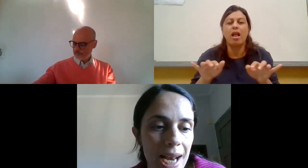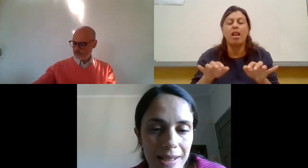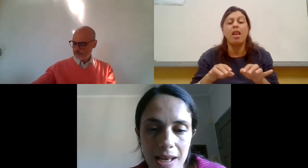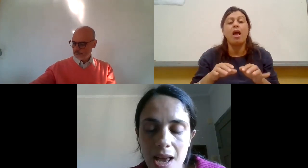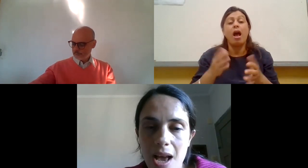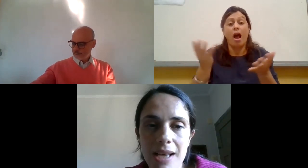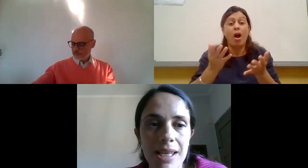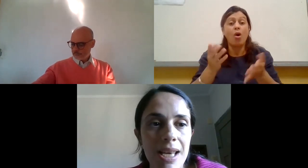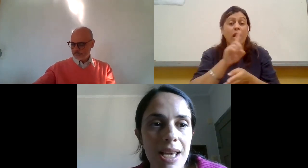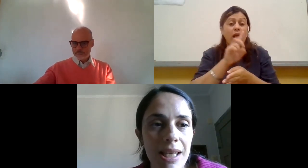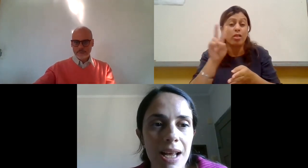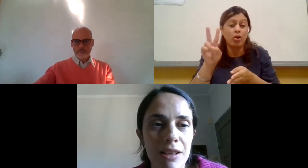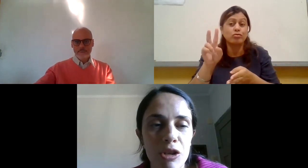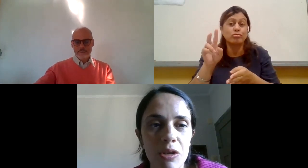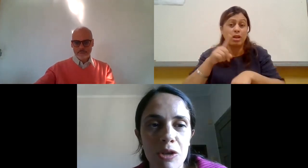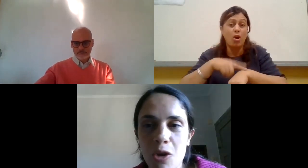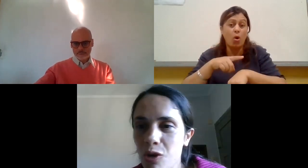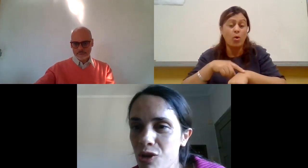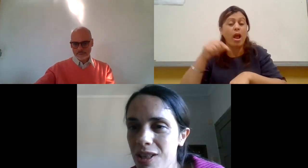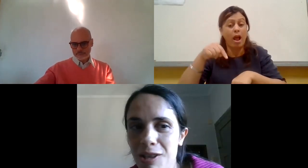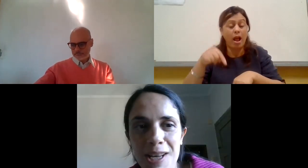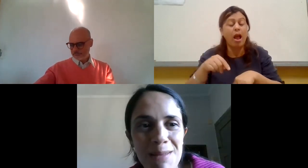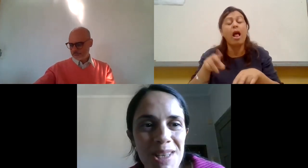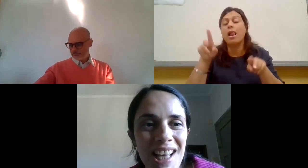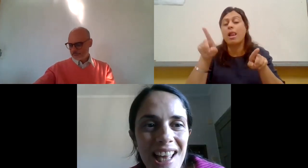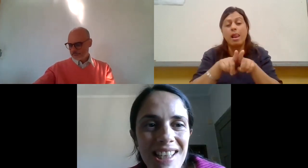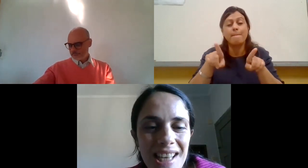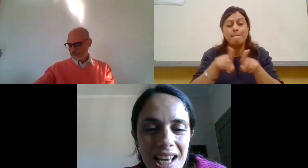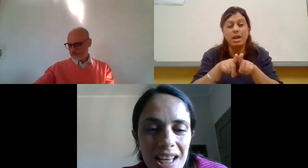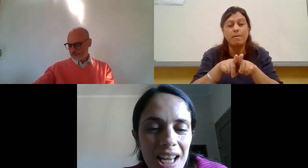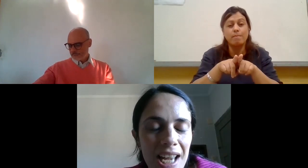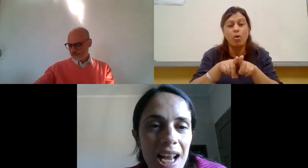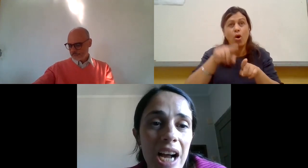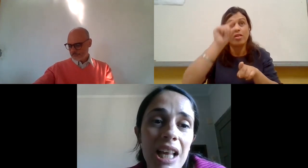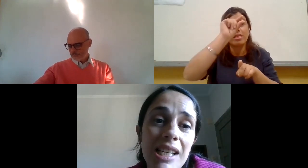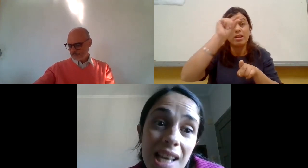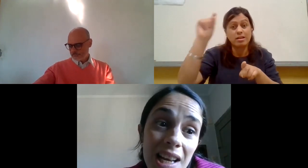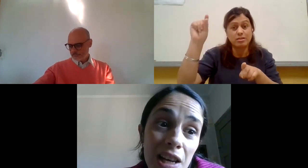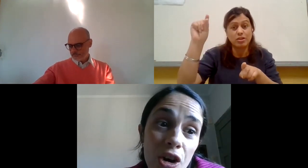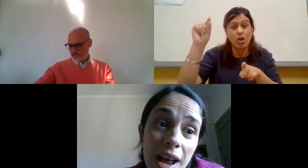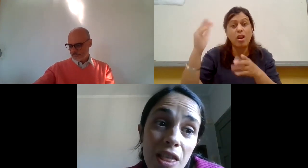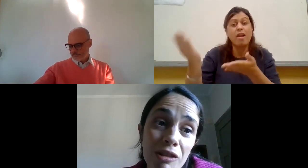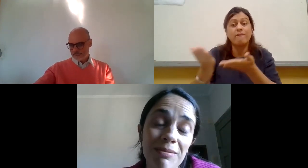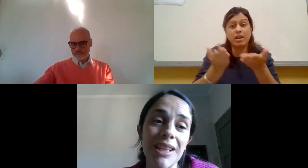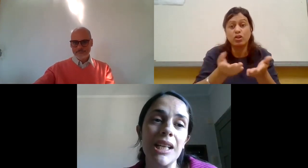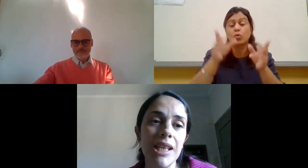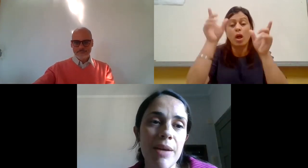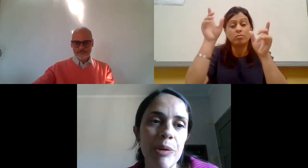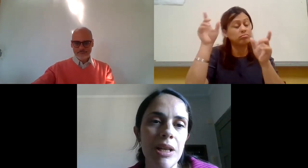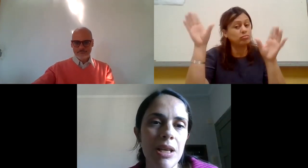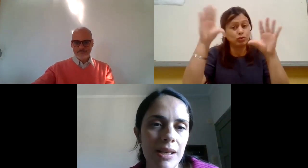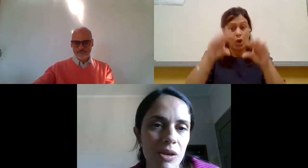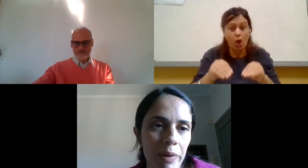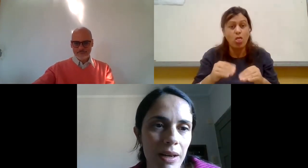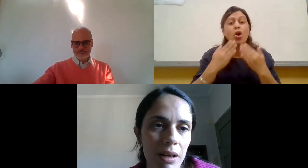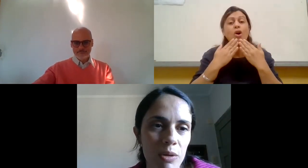mismo enlace. Así que están todos y todas invitadas. Agradecerle a Leonardo el tiempo,